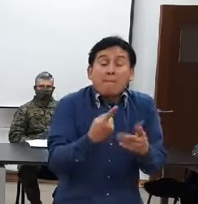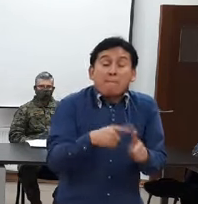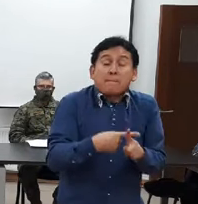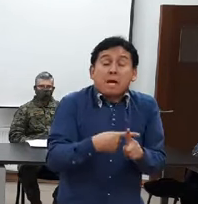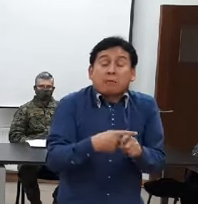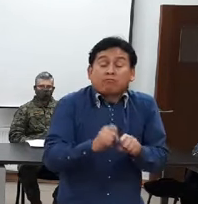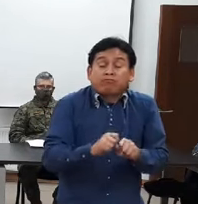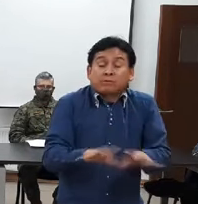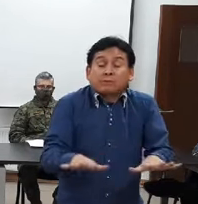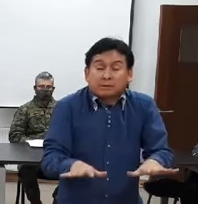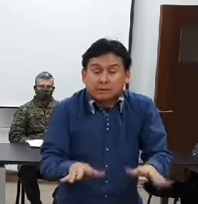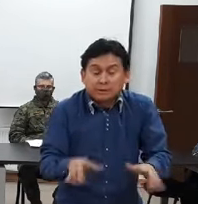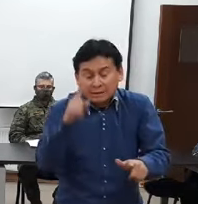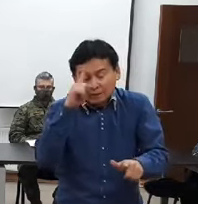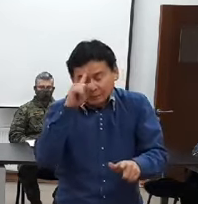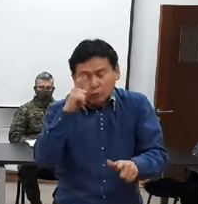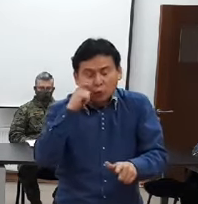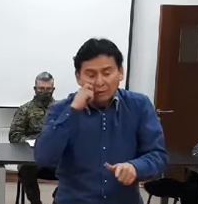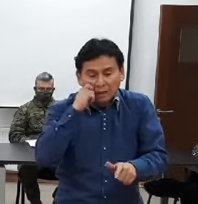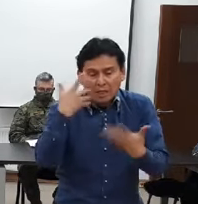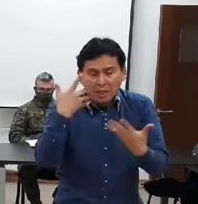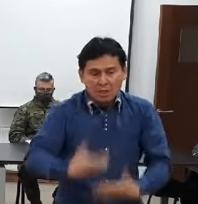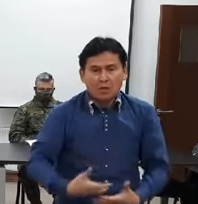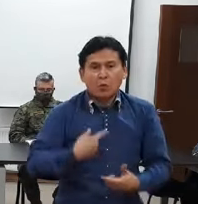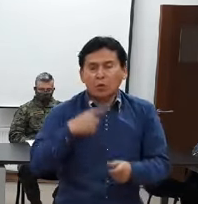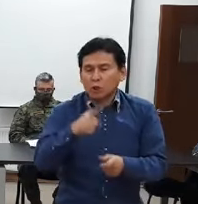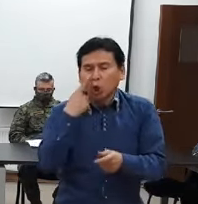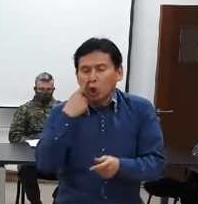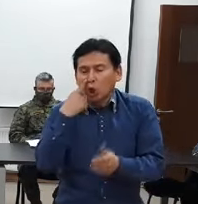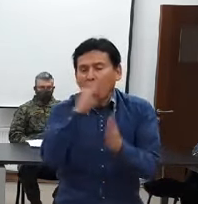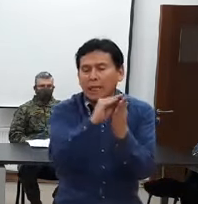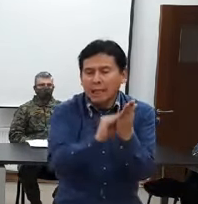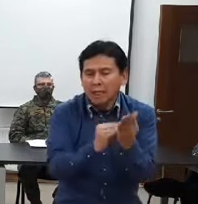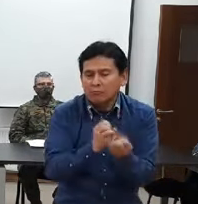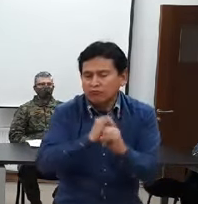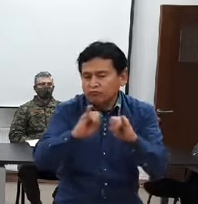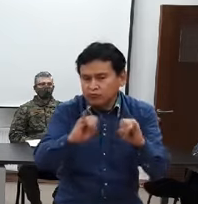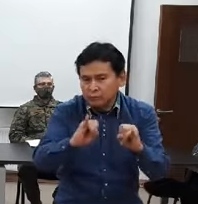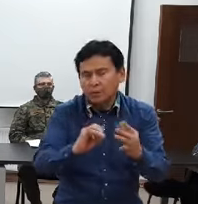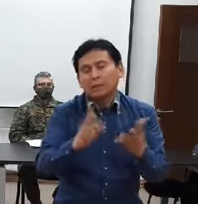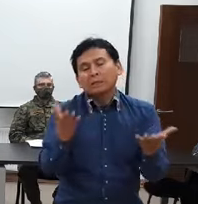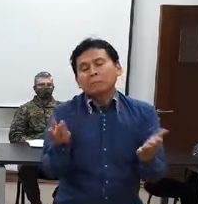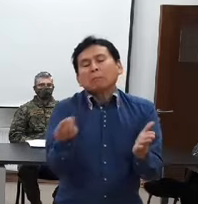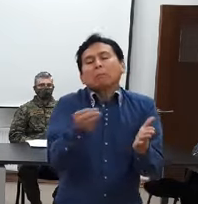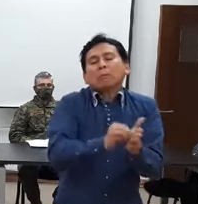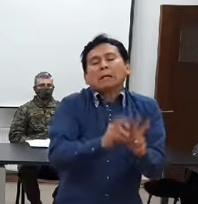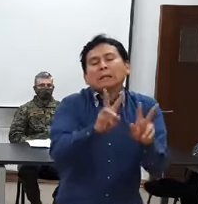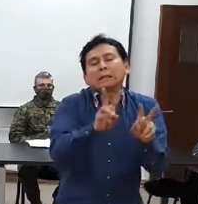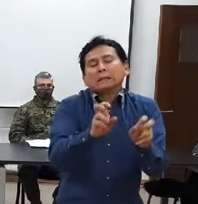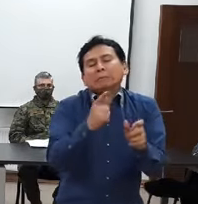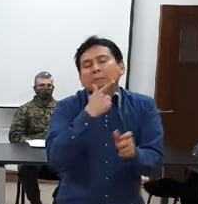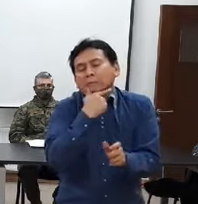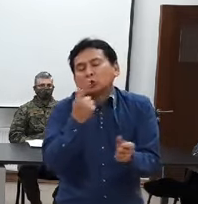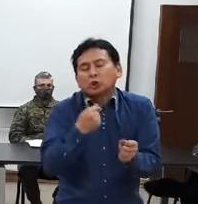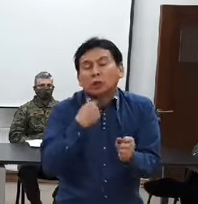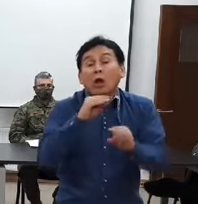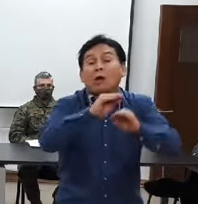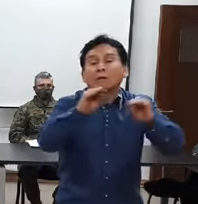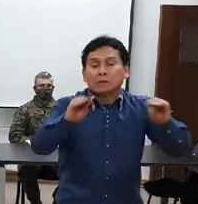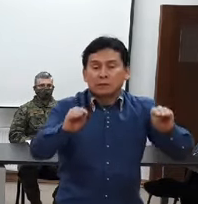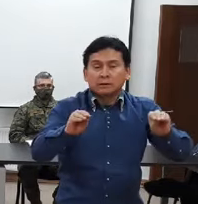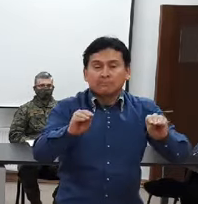se contagió con COVID, pero es un gesto humanitario, cuando ustedes conozcan un poco más de detalle, que más allá de cuestionarlo, yo quiero llamar